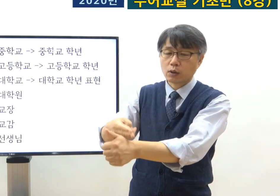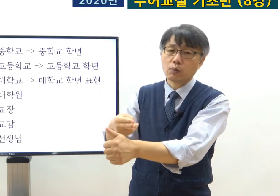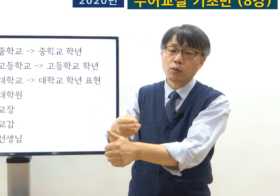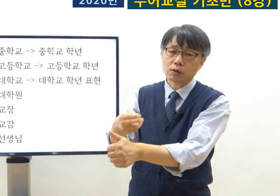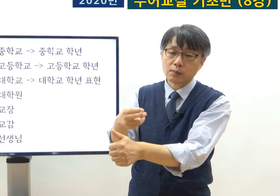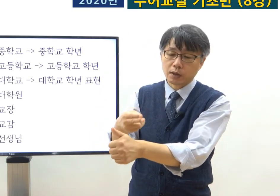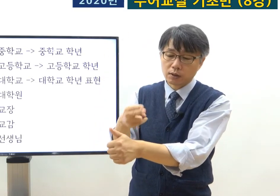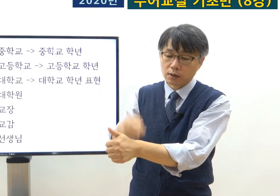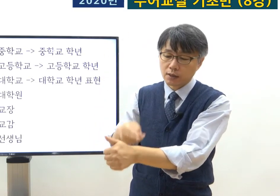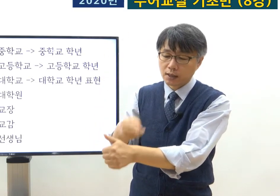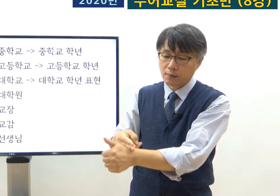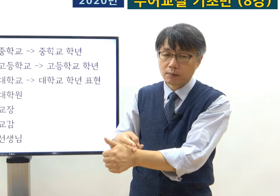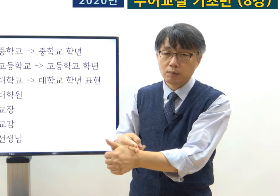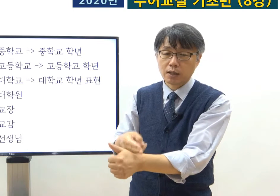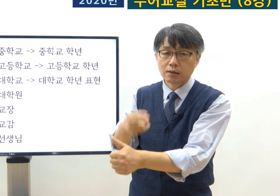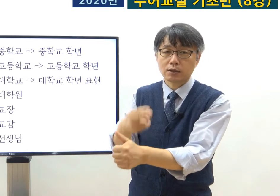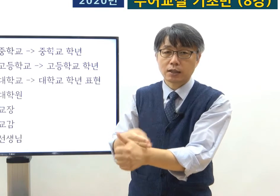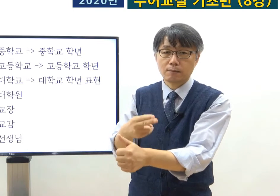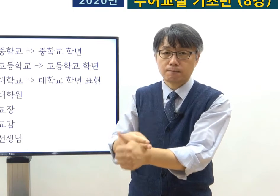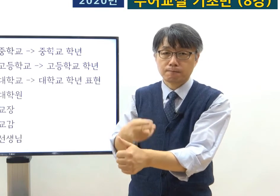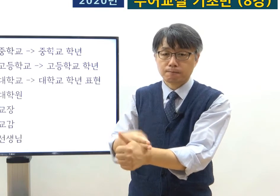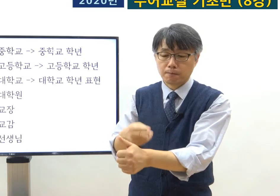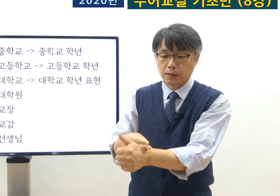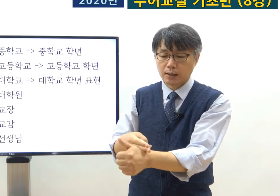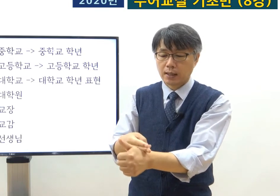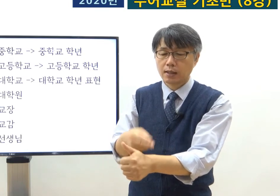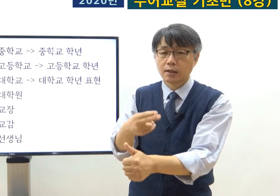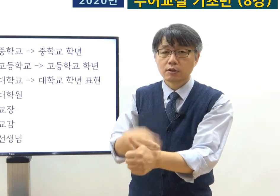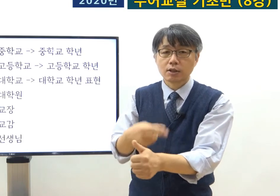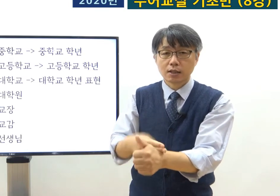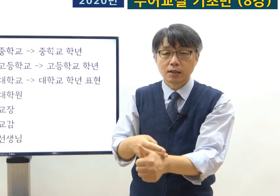손목을 치면 선생님입니다. 선생님. 자, 선생님.